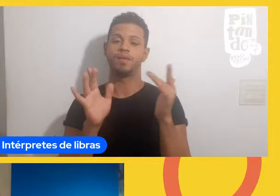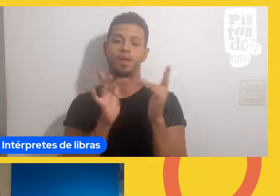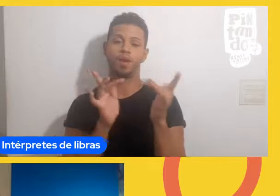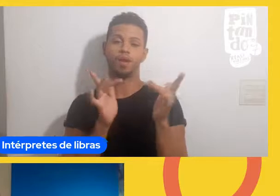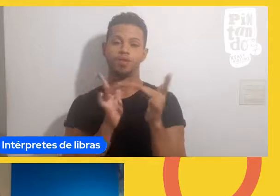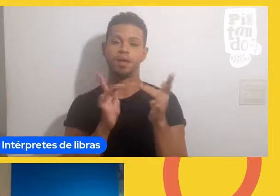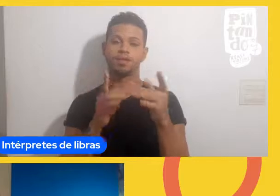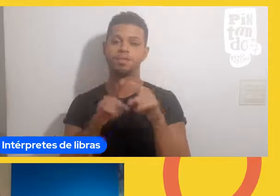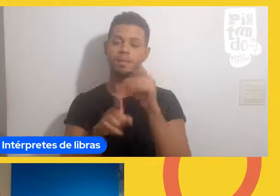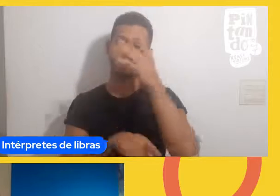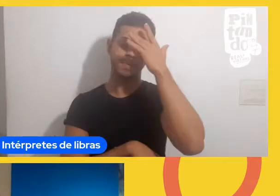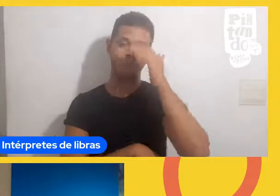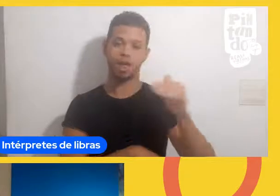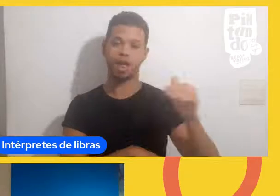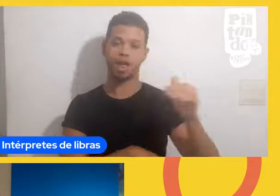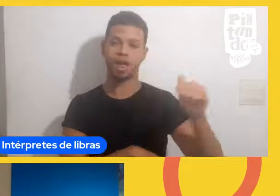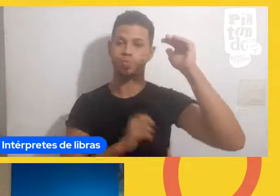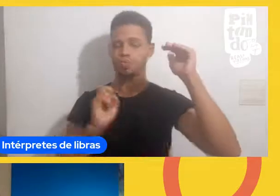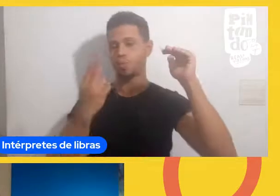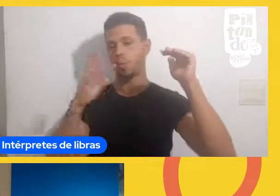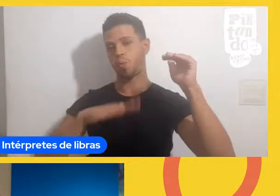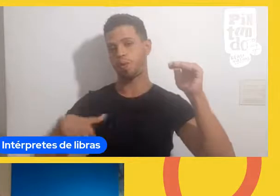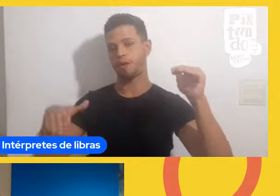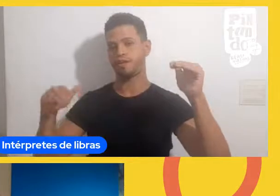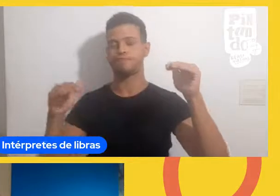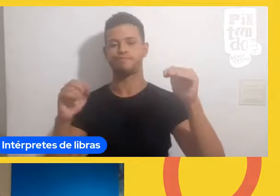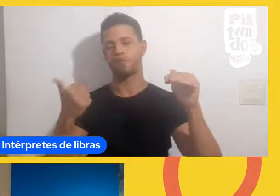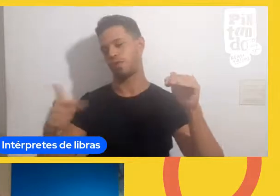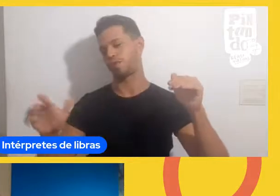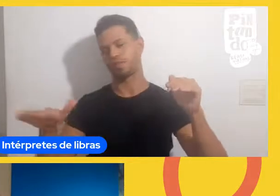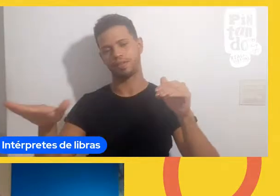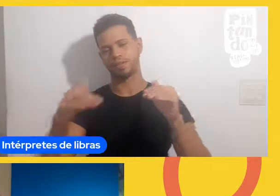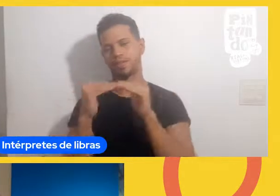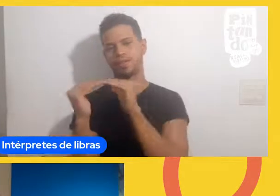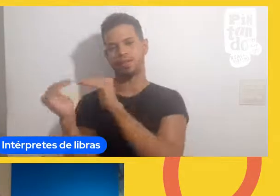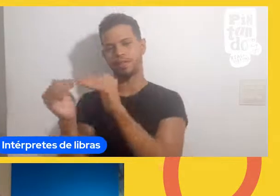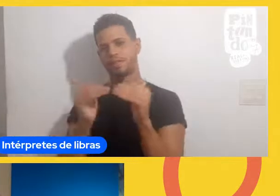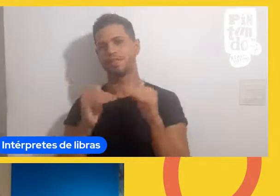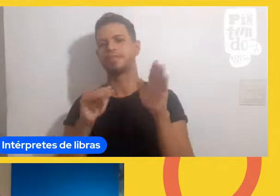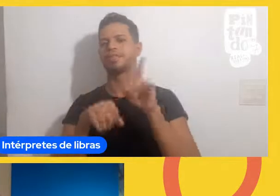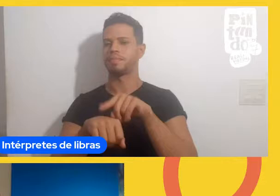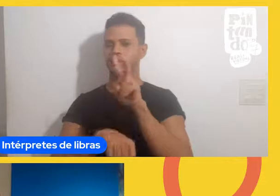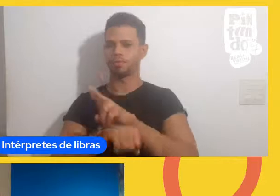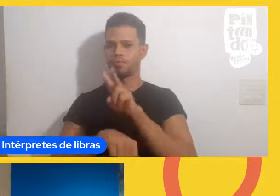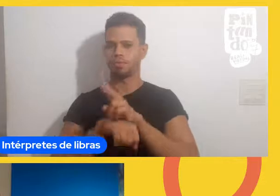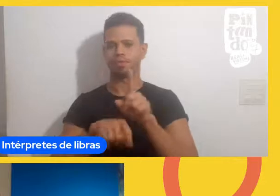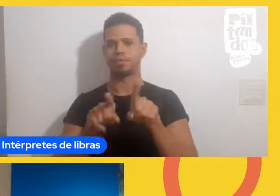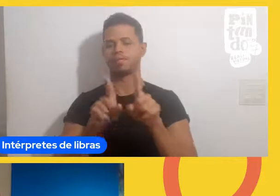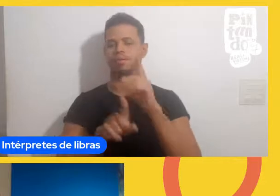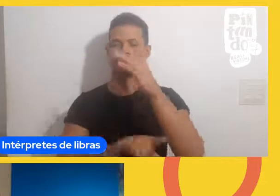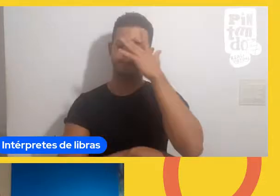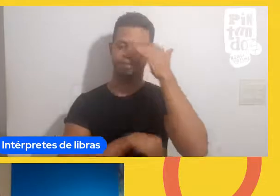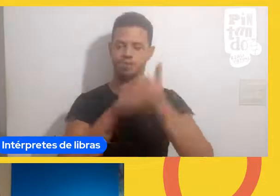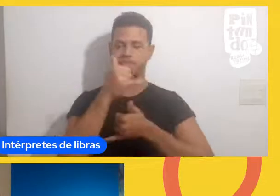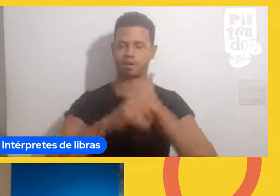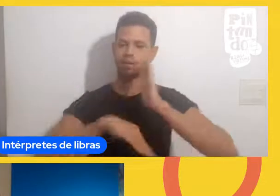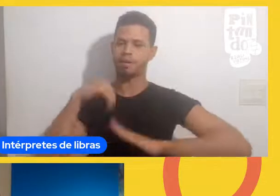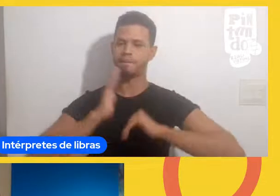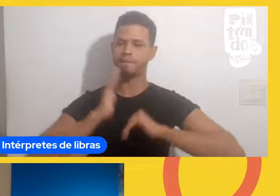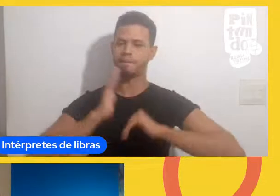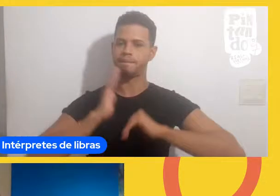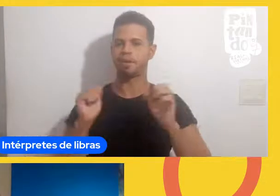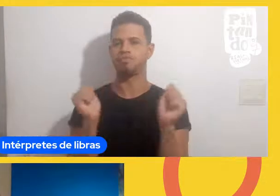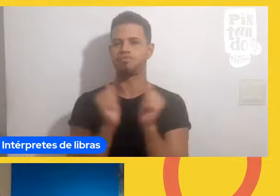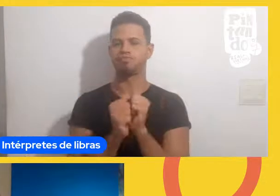adulto com a criança, da criança com outras crianças, e dos cuidadores também, lá dos brinquedistas que estão junto com